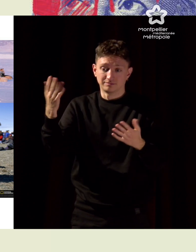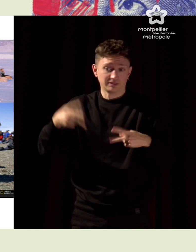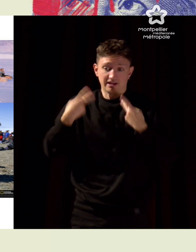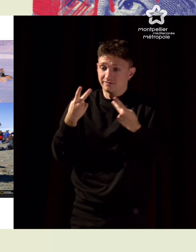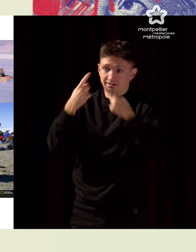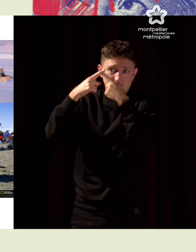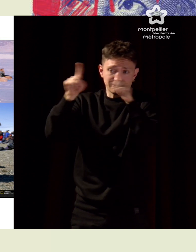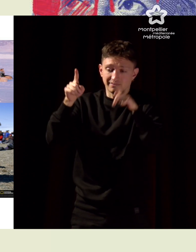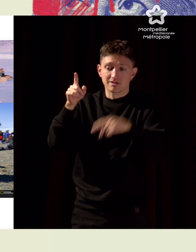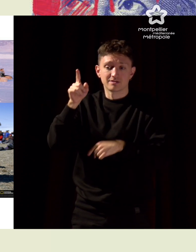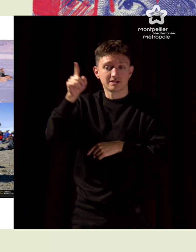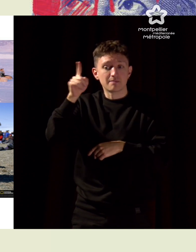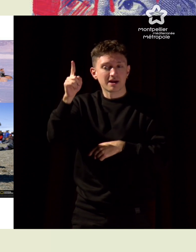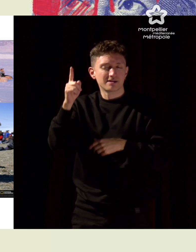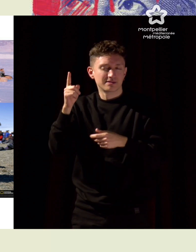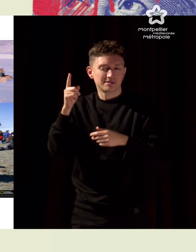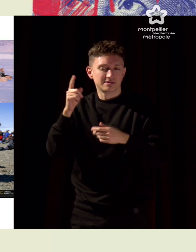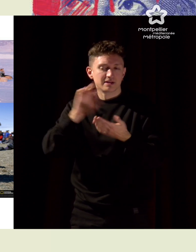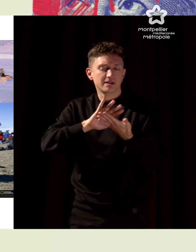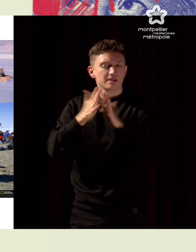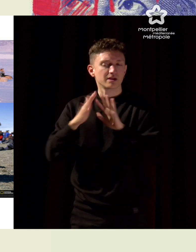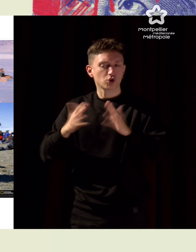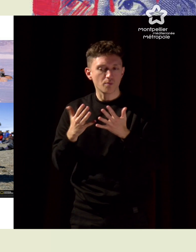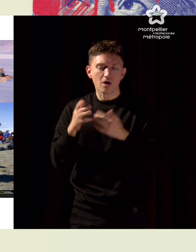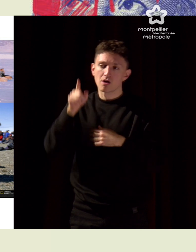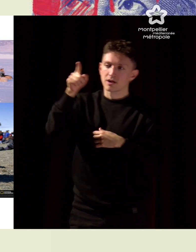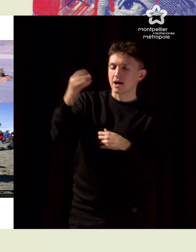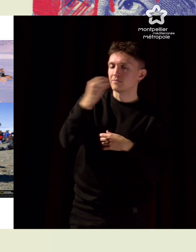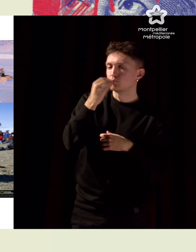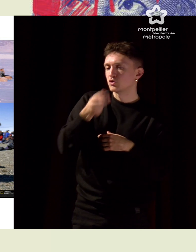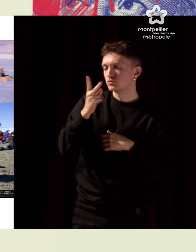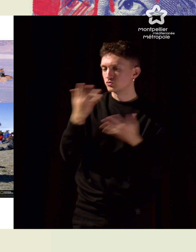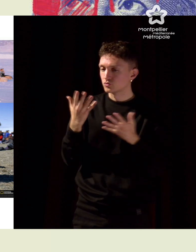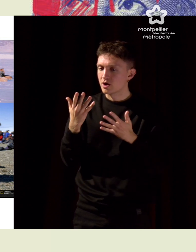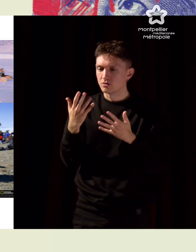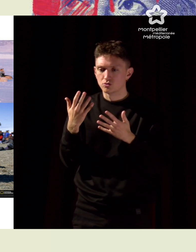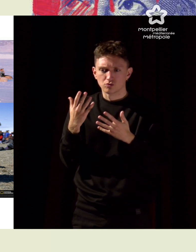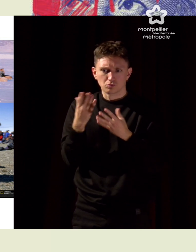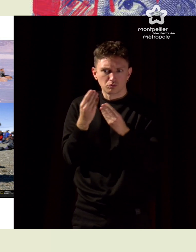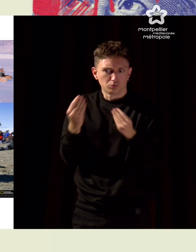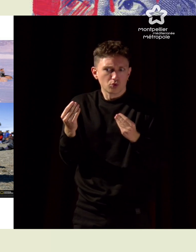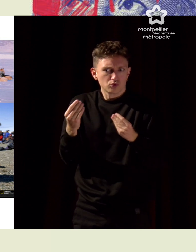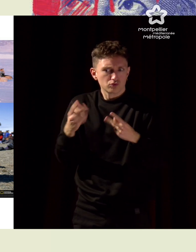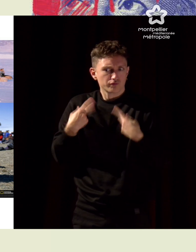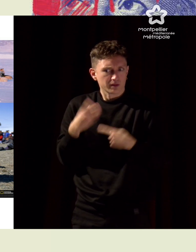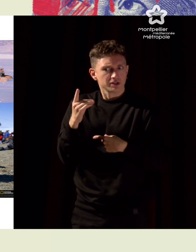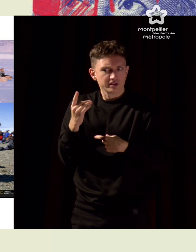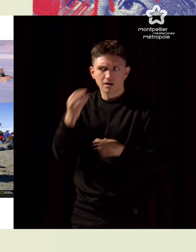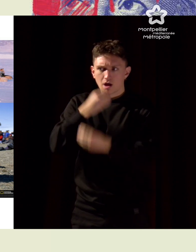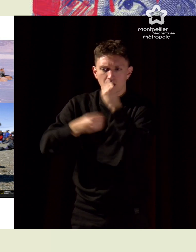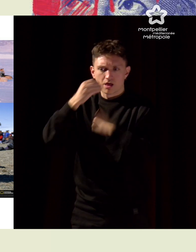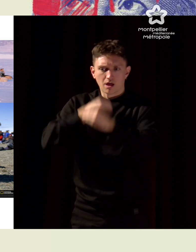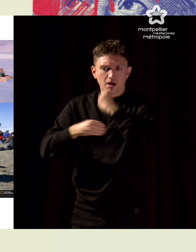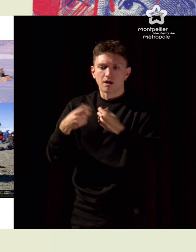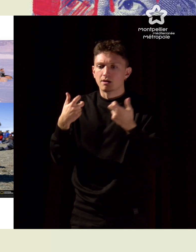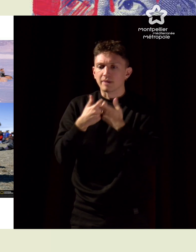Nord où eux, cette fois-ci, ils ont une alimentation qui est très riche en vitamine D. D'ailleurs, en général, les